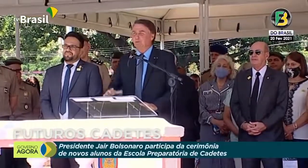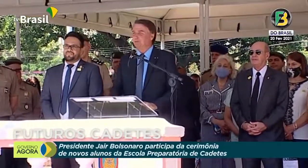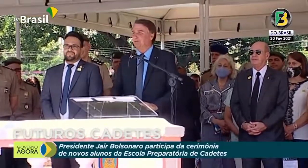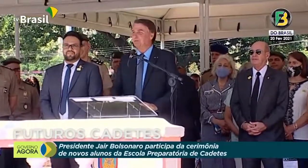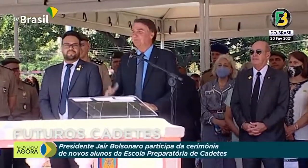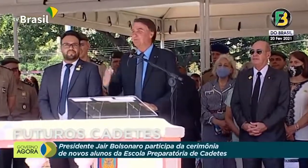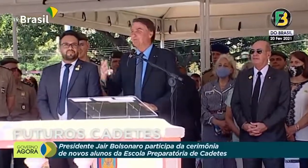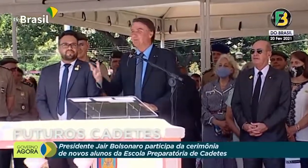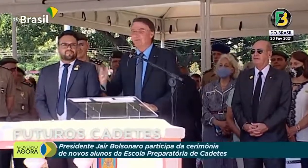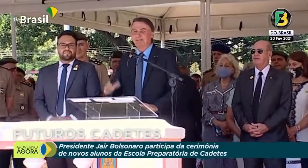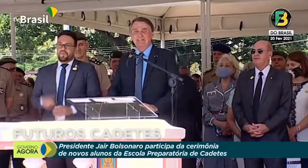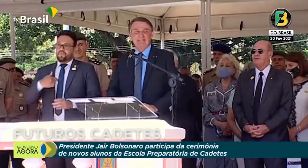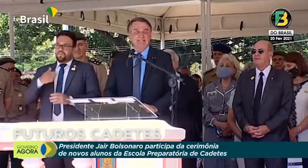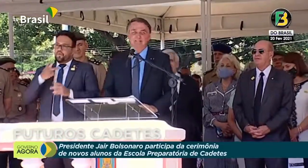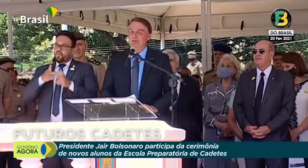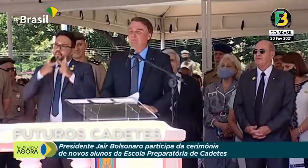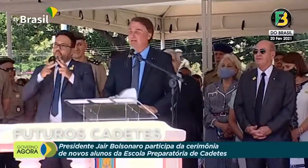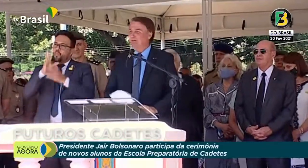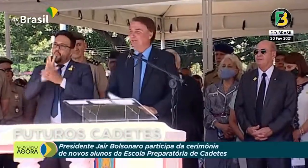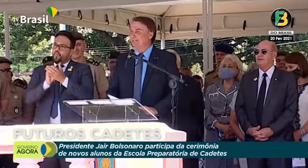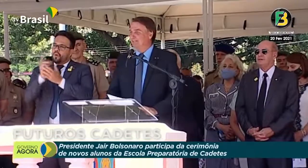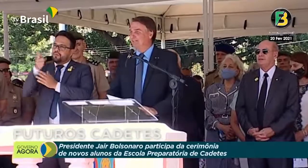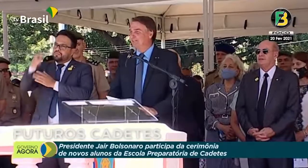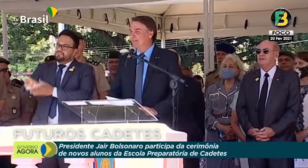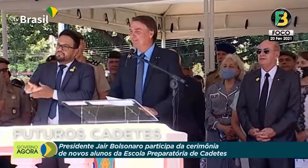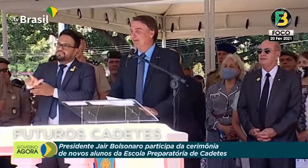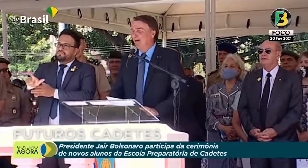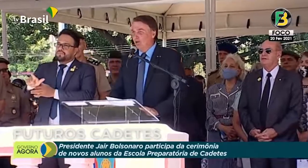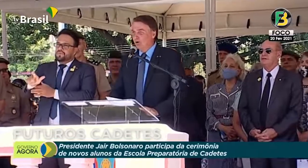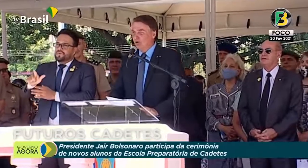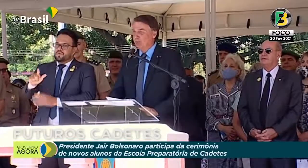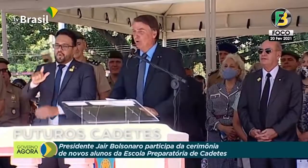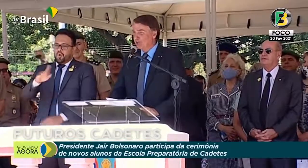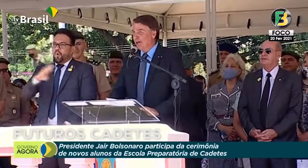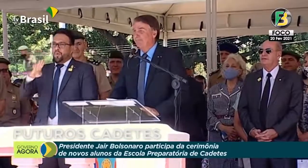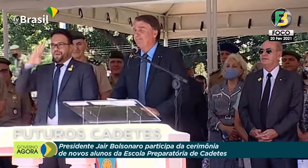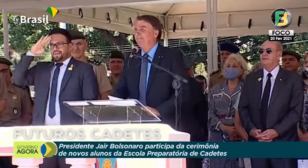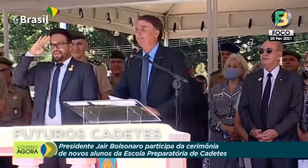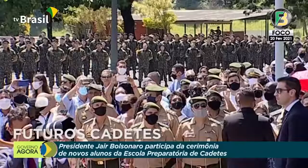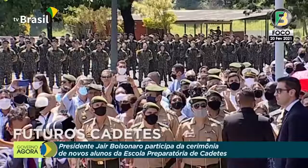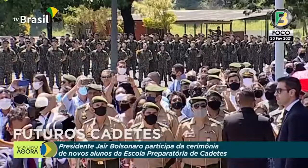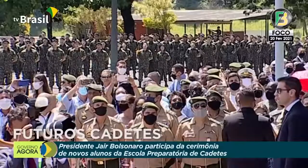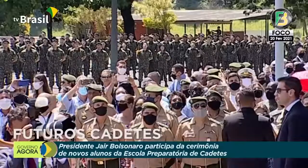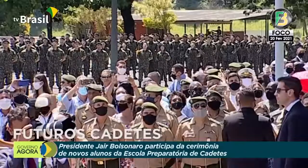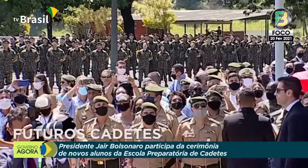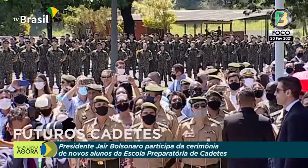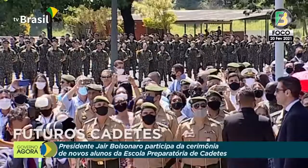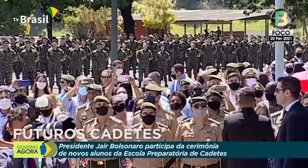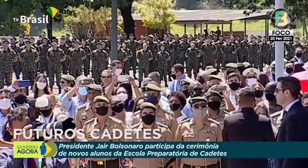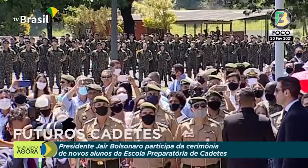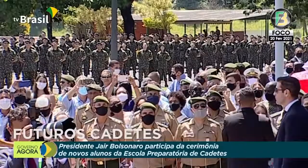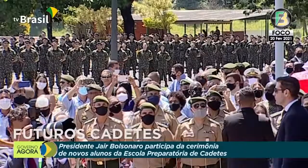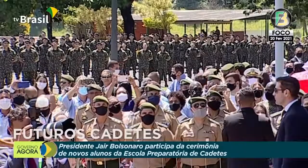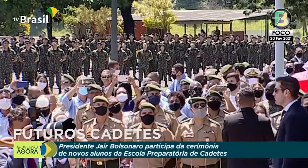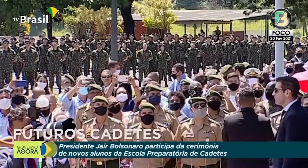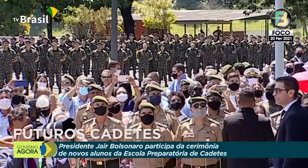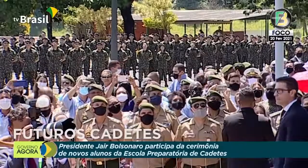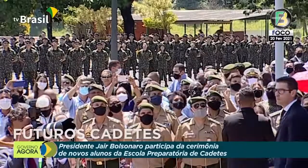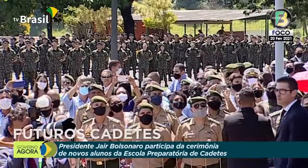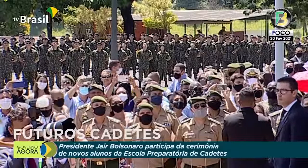Eu vou repetir aqui o comandante aí da Escola Preparatória de Cadetes. Alunos, bom dia. Bom dia, senhor